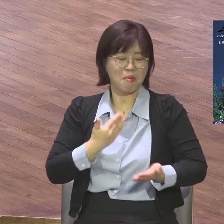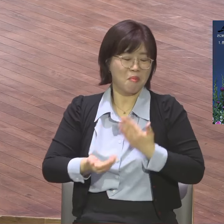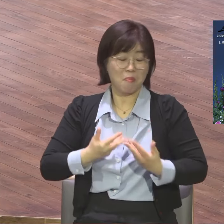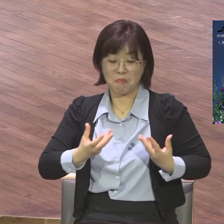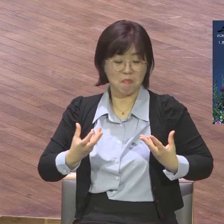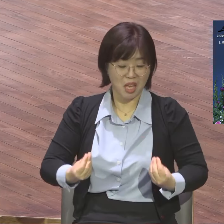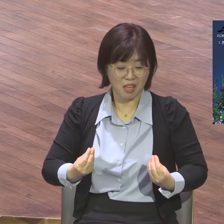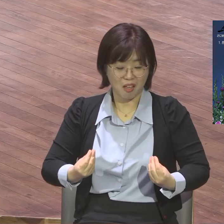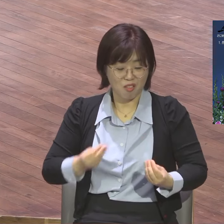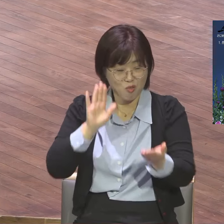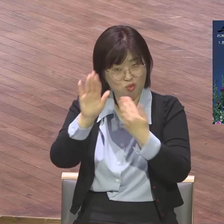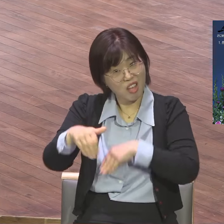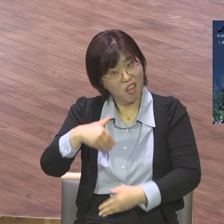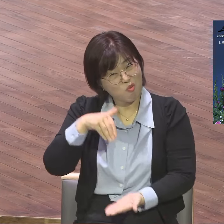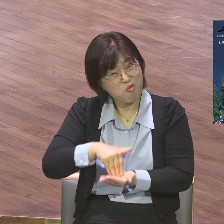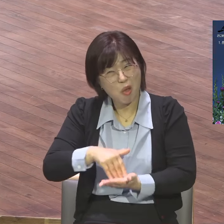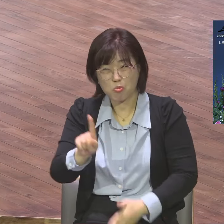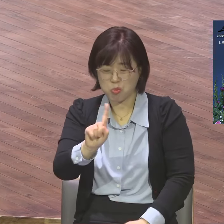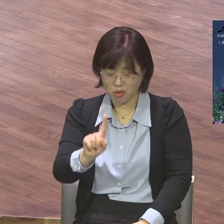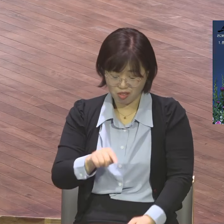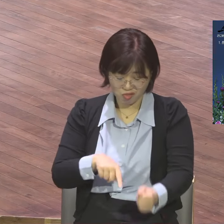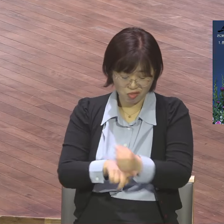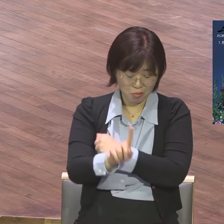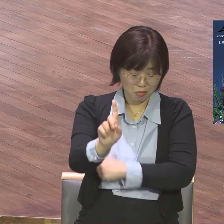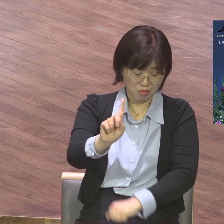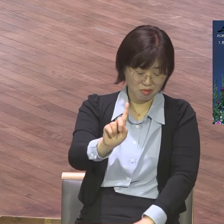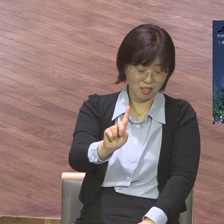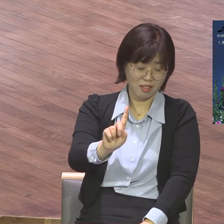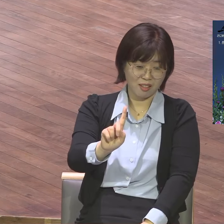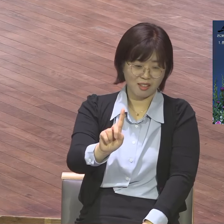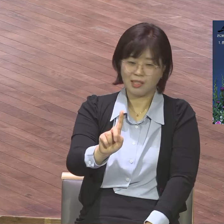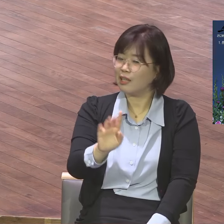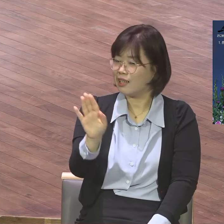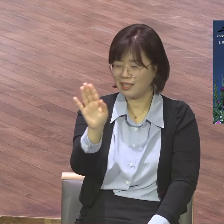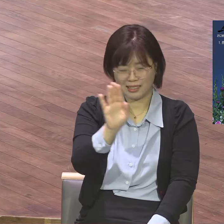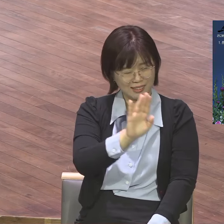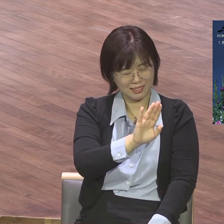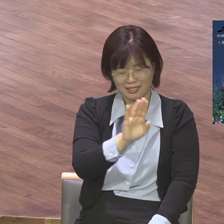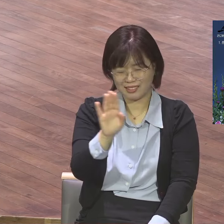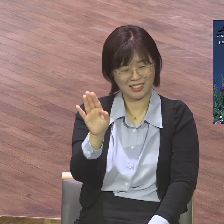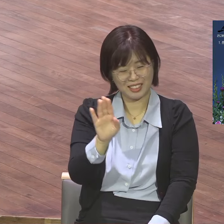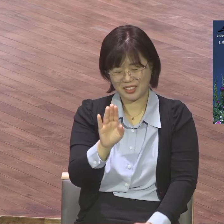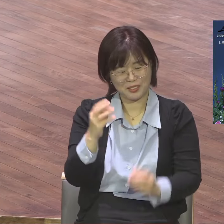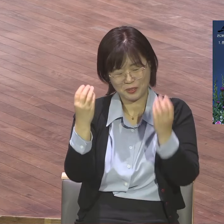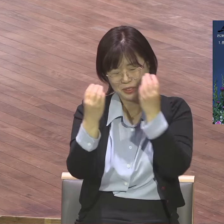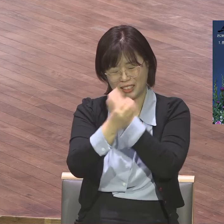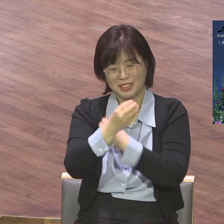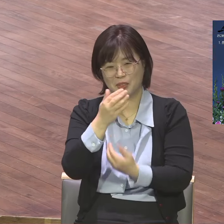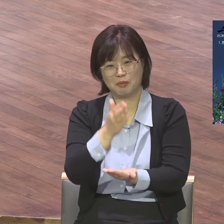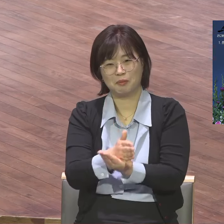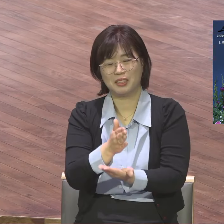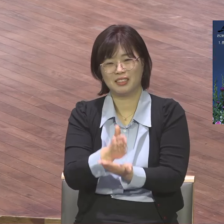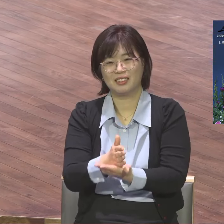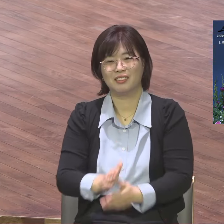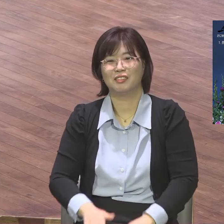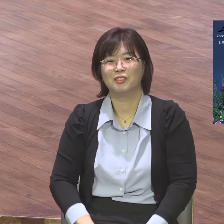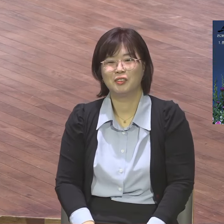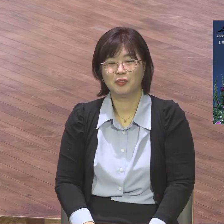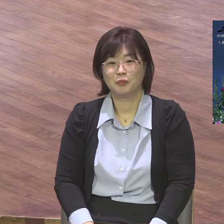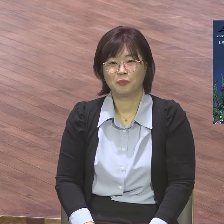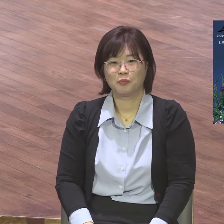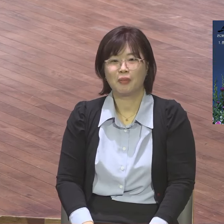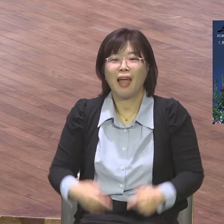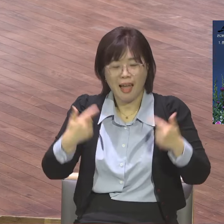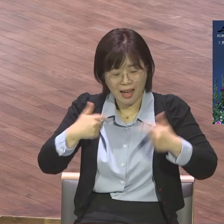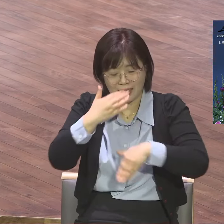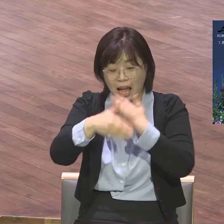속지 말아야 돼요. 성경은요 우리에게 영적 교훈을 두 가지 방향으로 늘 제시합니다. 두 가지 방향. 그 첫째가